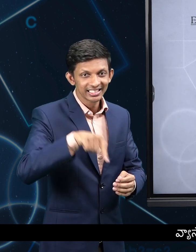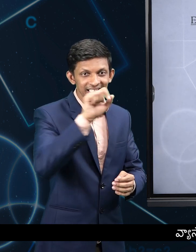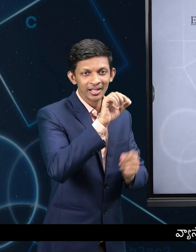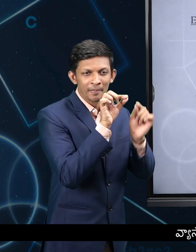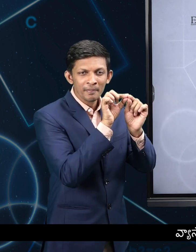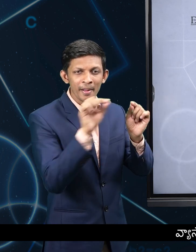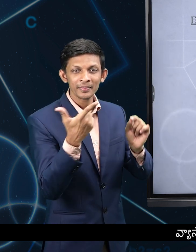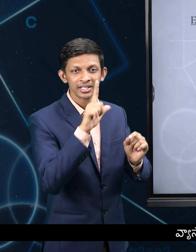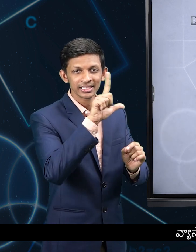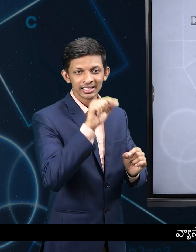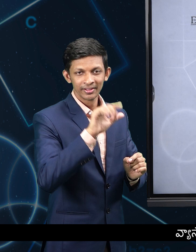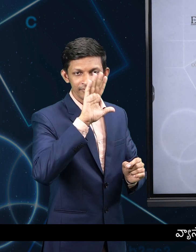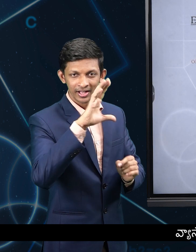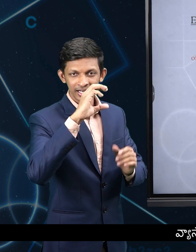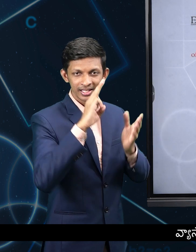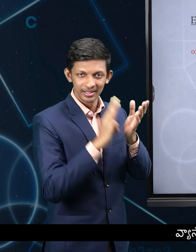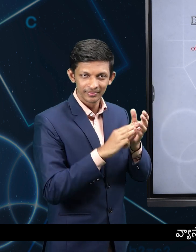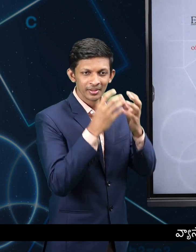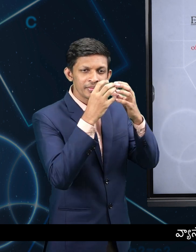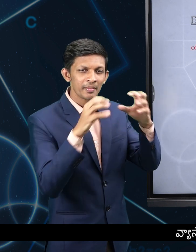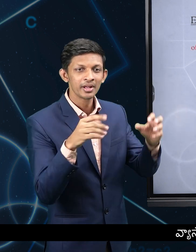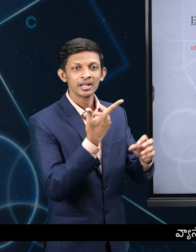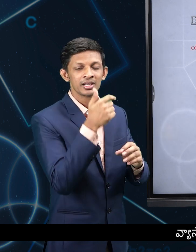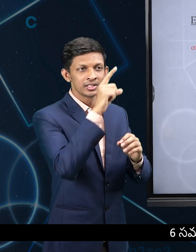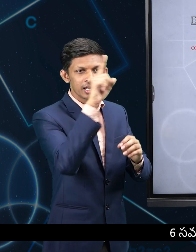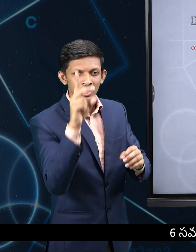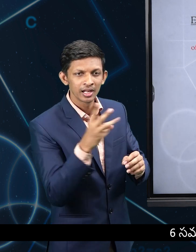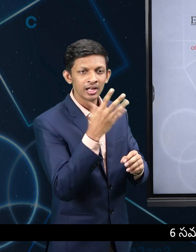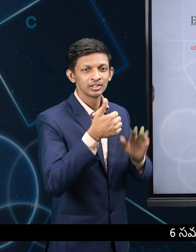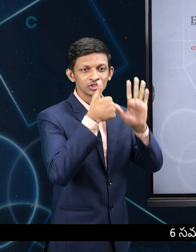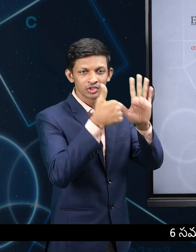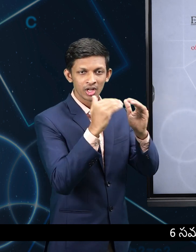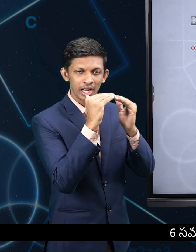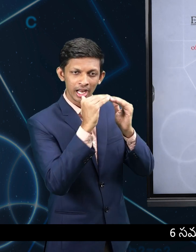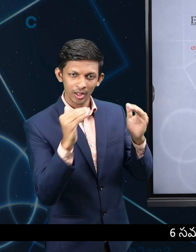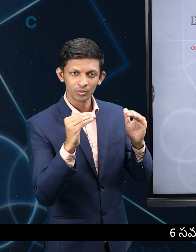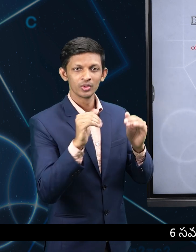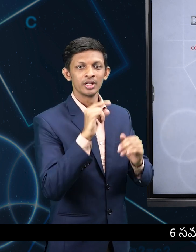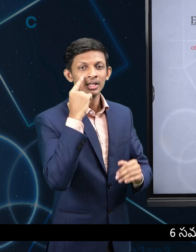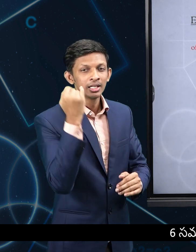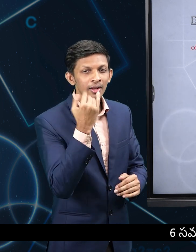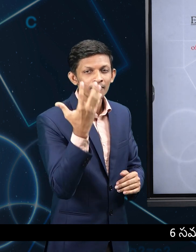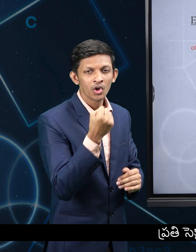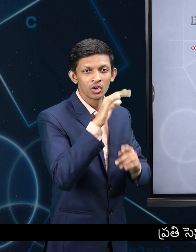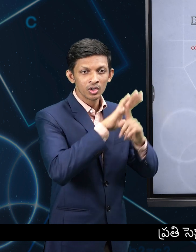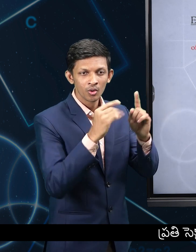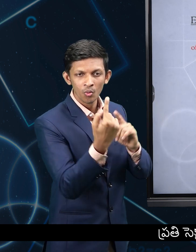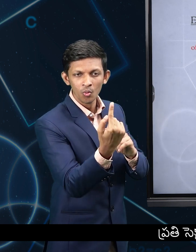వ్యాసార్థం 7.5 సెంటీమీటర్ల స్పిన్నర్ 6 సమాన రంగాలుగా విభజించబడింది. ప్రతి సెక్టార్